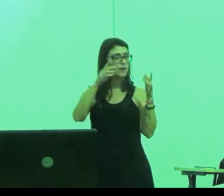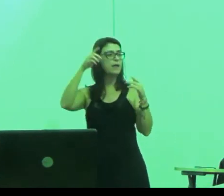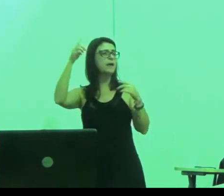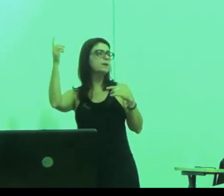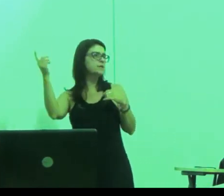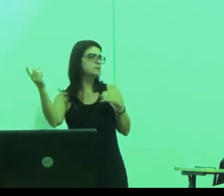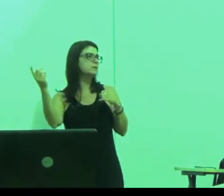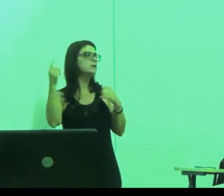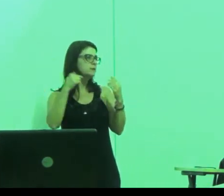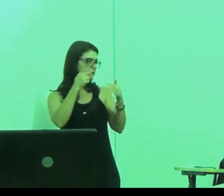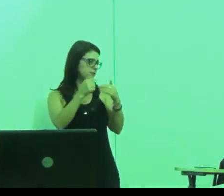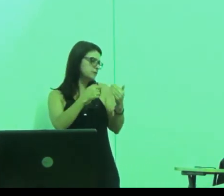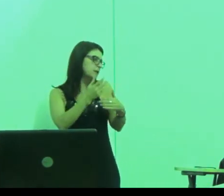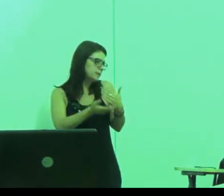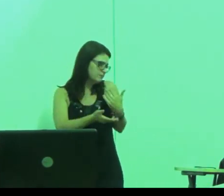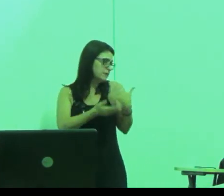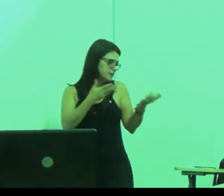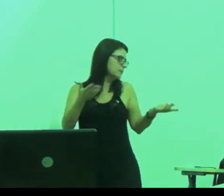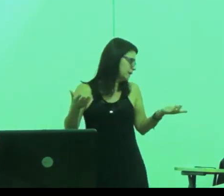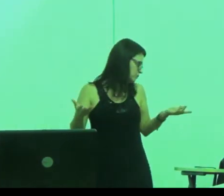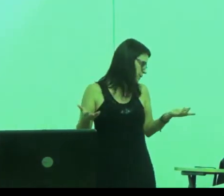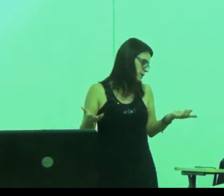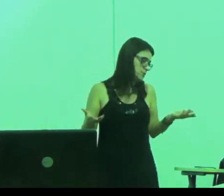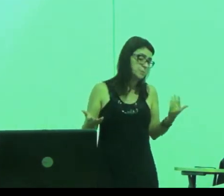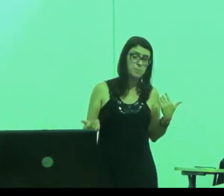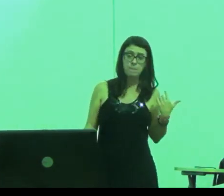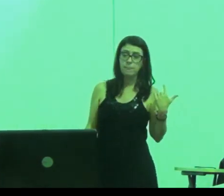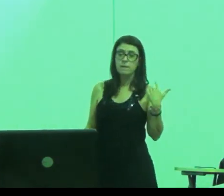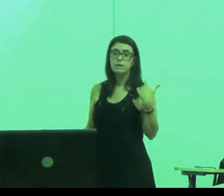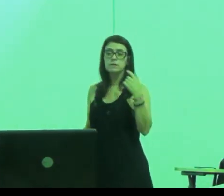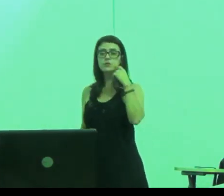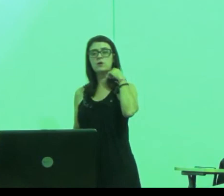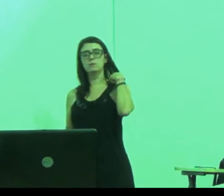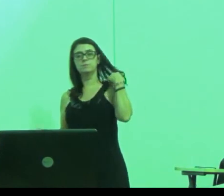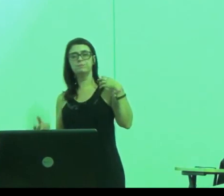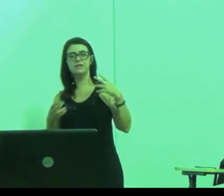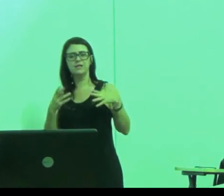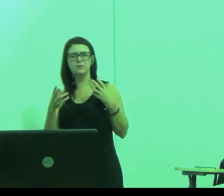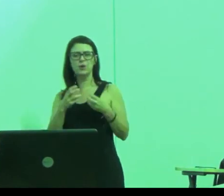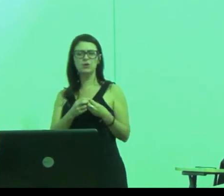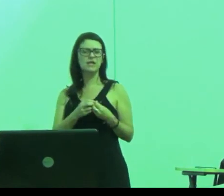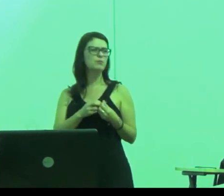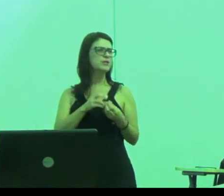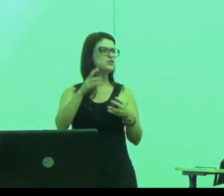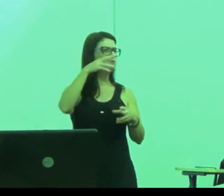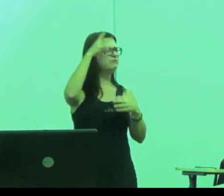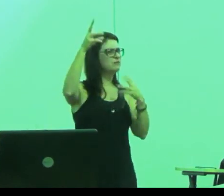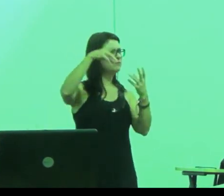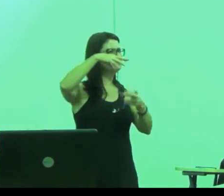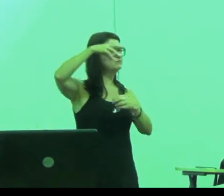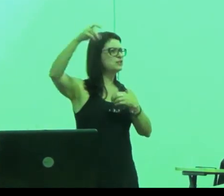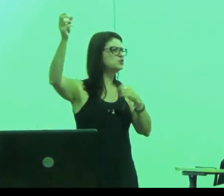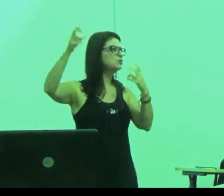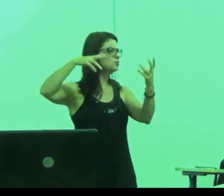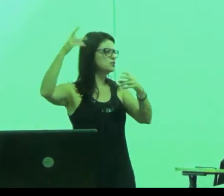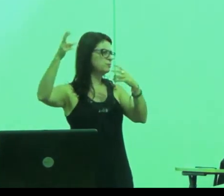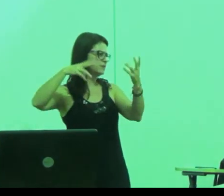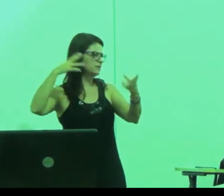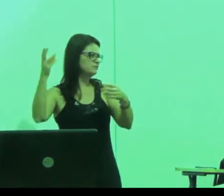Ela mesma quis acabar falando a palavra pequena. Eu disse, olha, pequeno me faixa de luz, depois ela fala